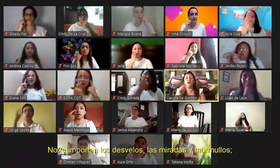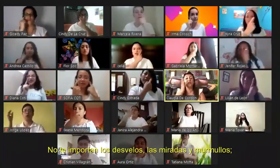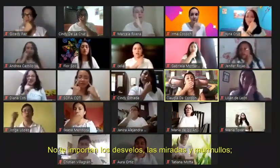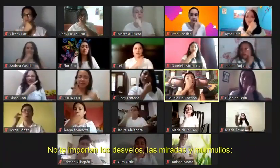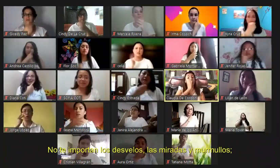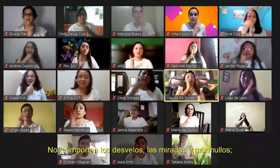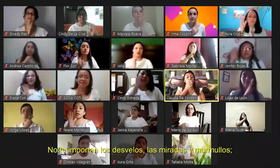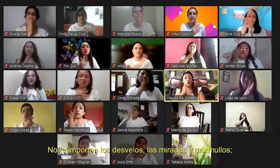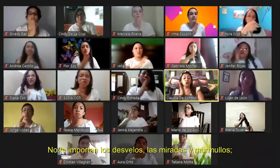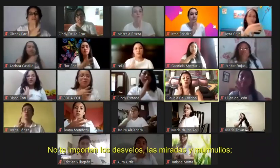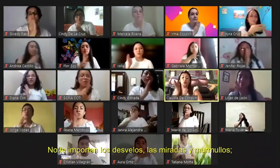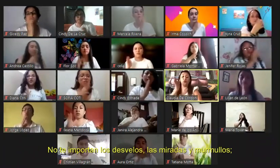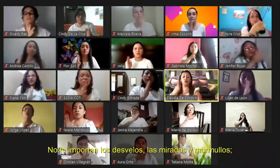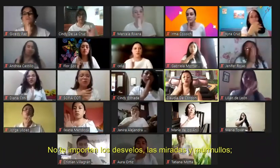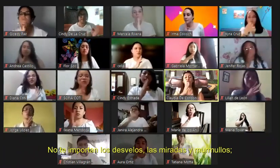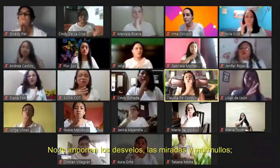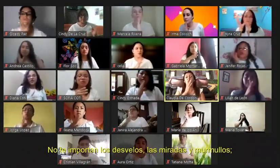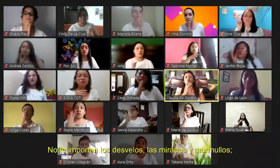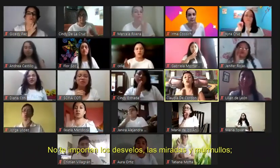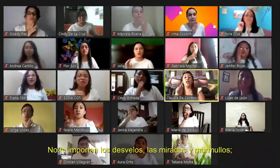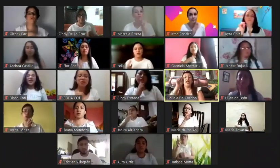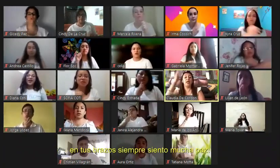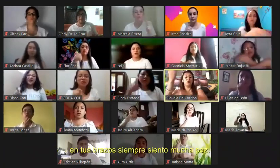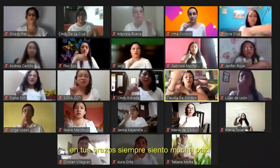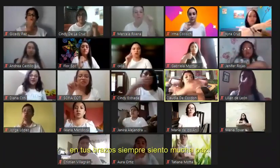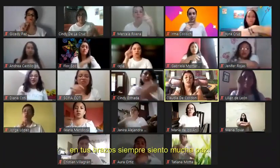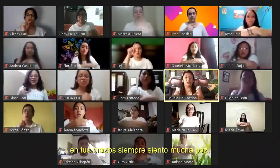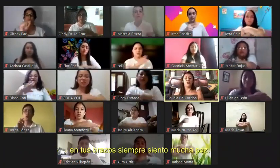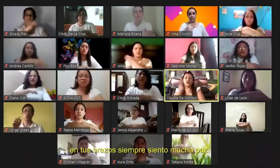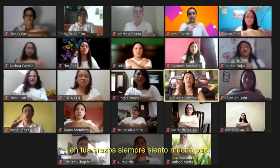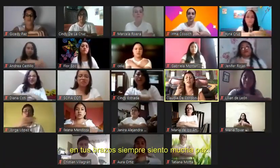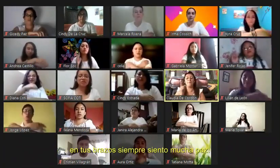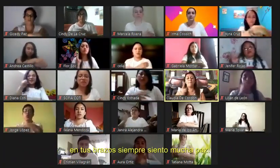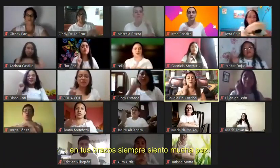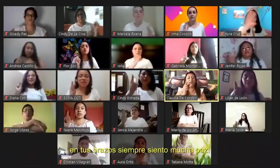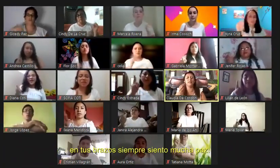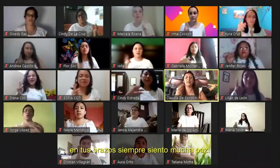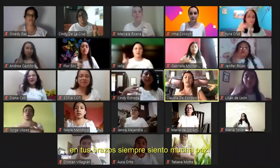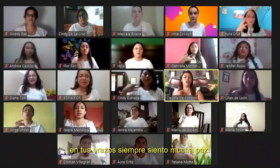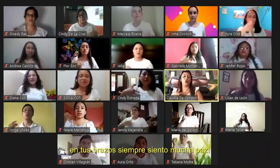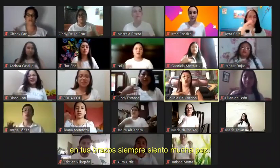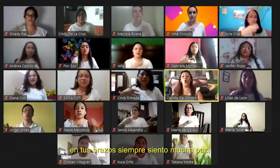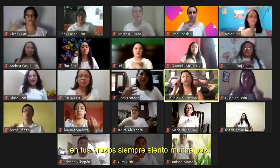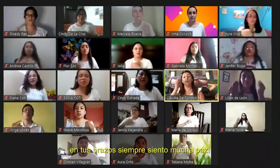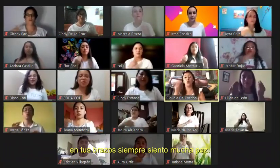y murmullos. En tus brazos siempre siento mucha